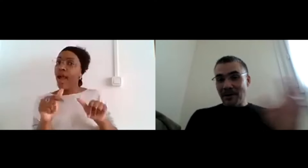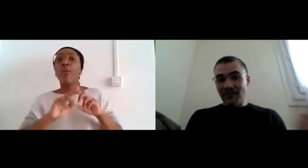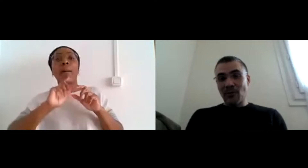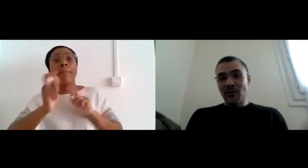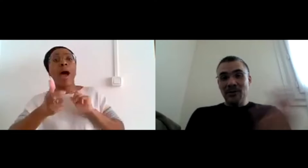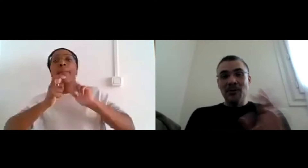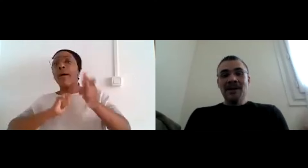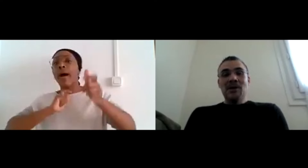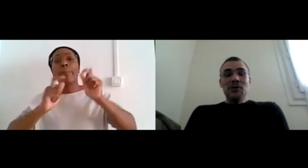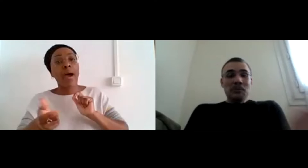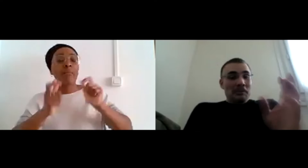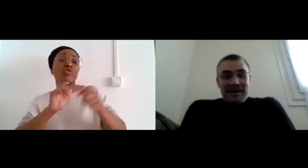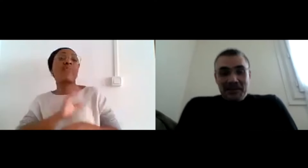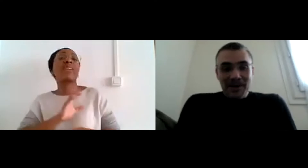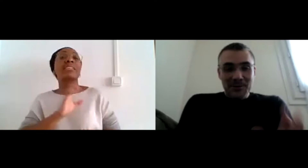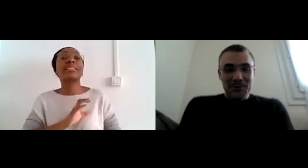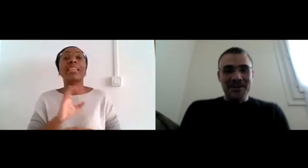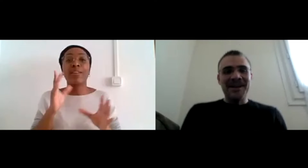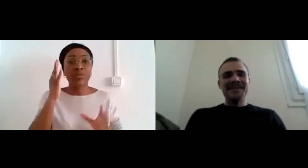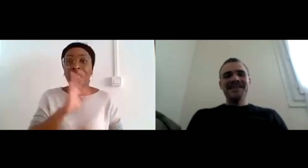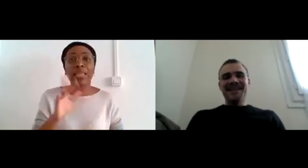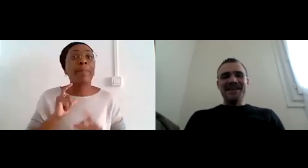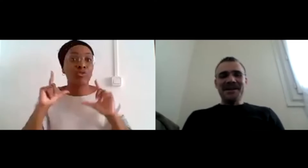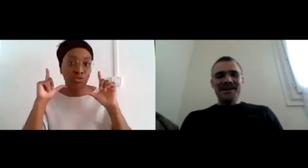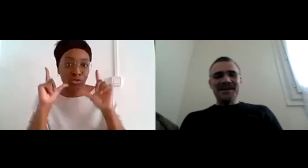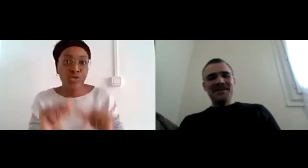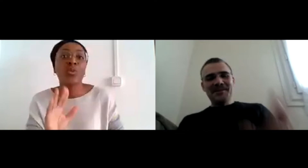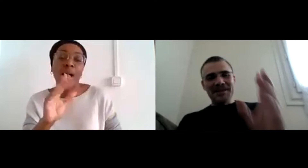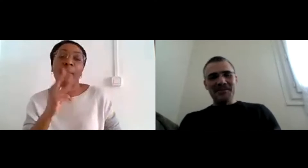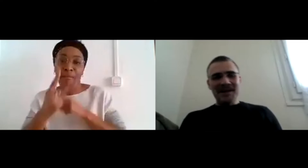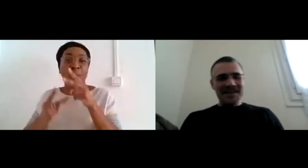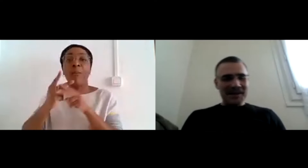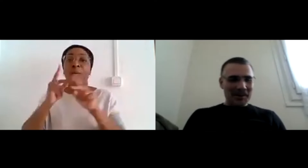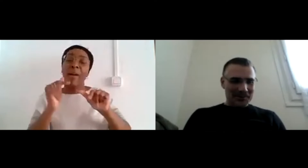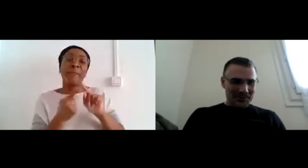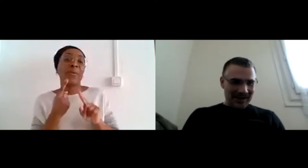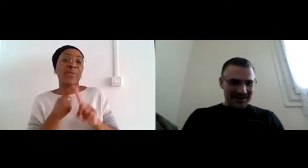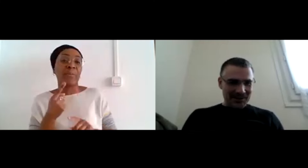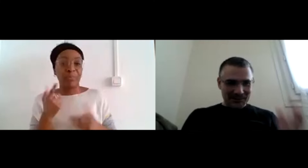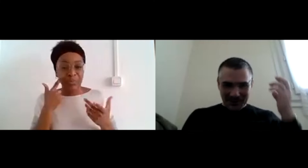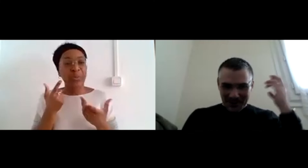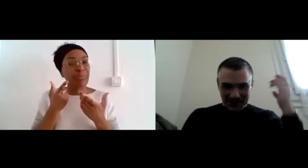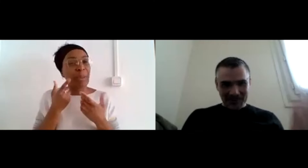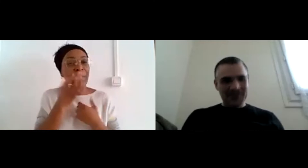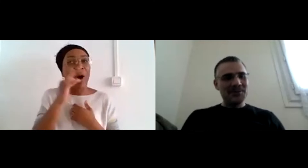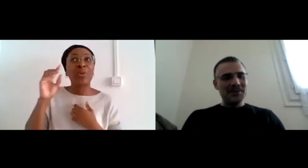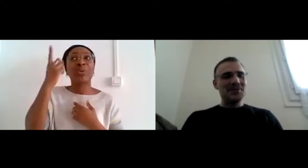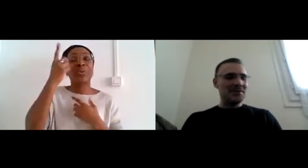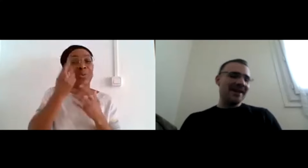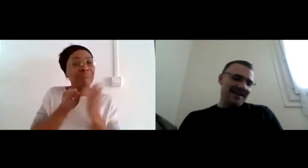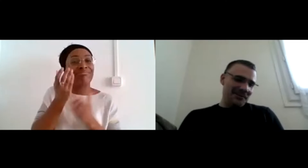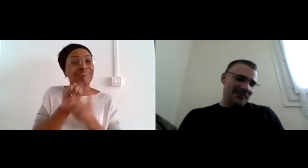basculer parfois entre les 2. Ne me perdez pas, je suis là. Mais le principal, c'est que la parole de Dieu, elle résonne dans votre cœur, donc